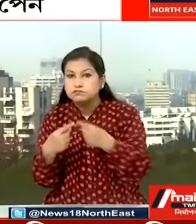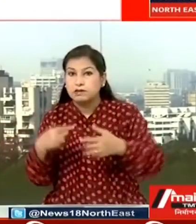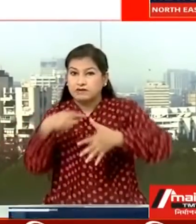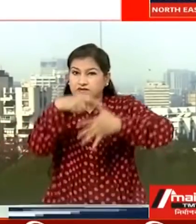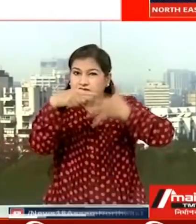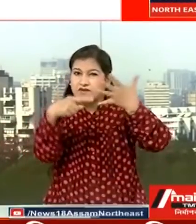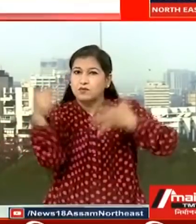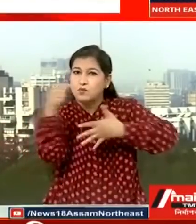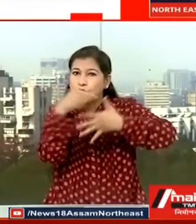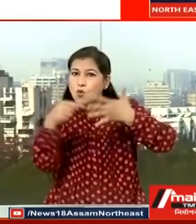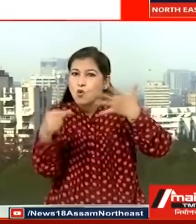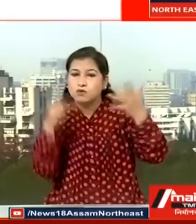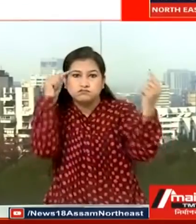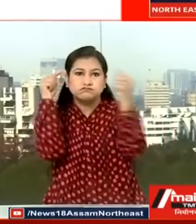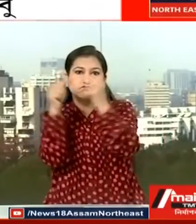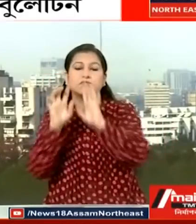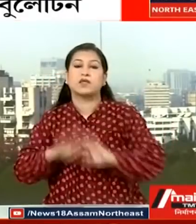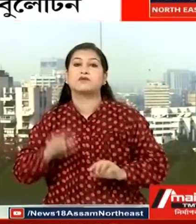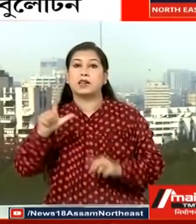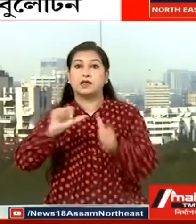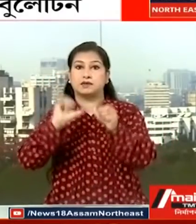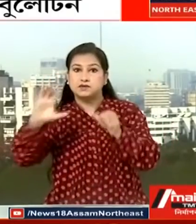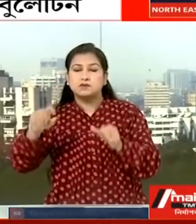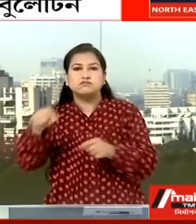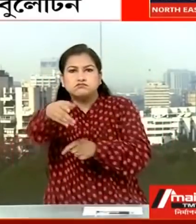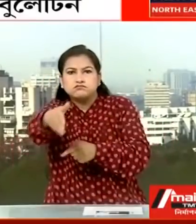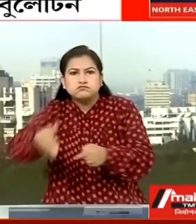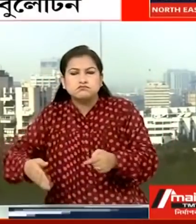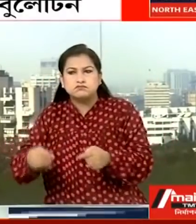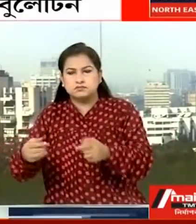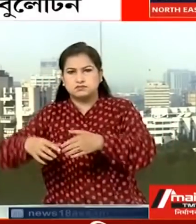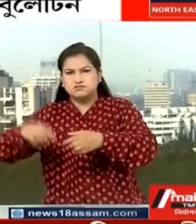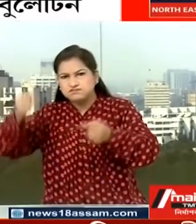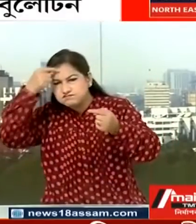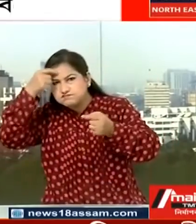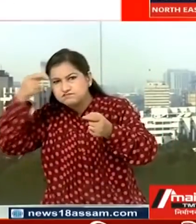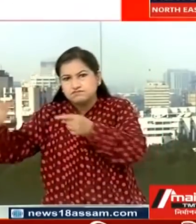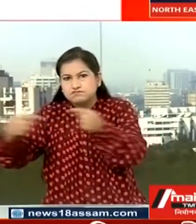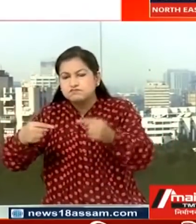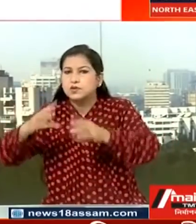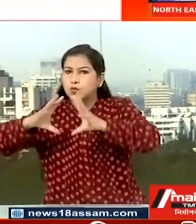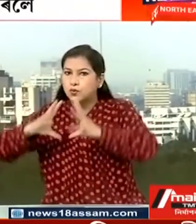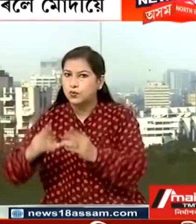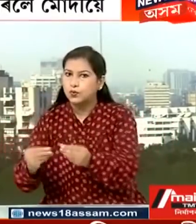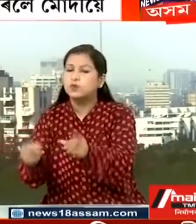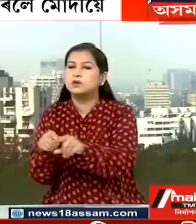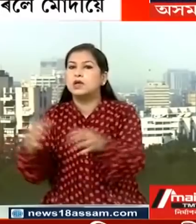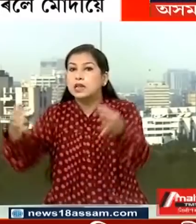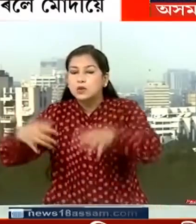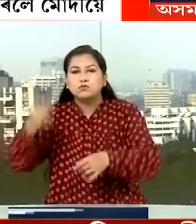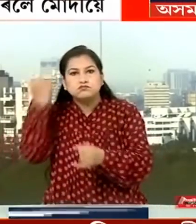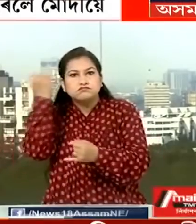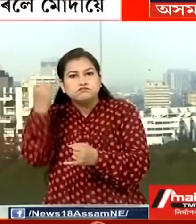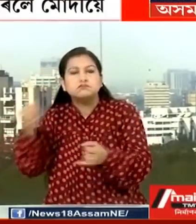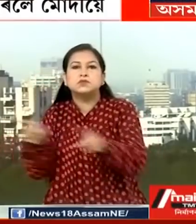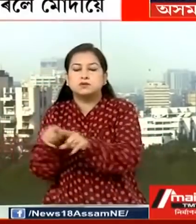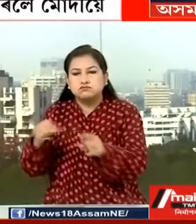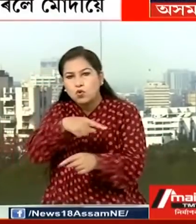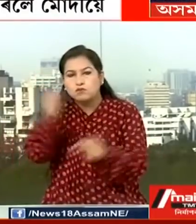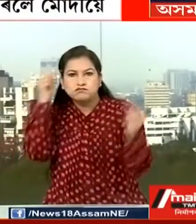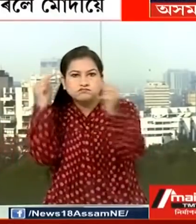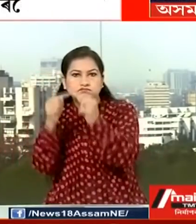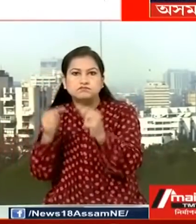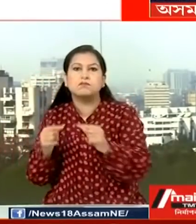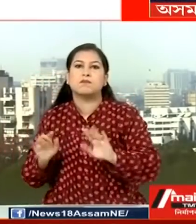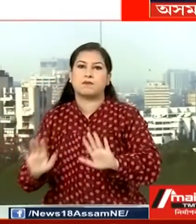5 बिंदुओं पर हुए सहमत। LAC पर गतिरोध को समाप्त करने और विश्वास बहाली के नए उपायों पर तेजी से काम करने पर